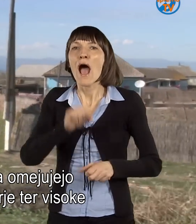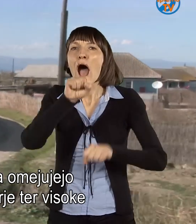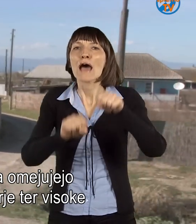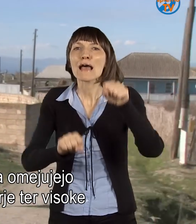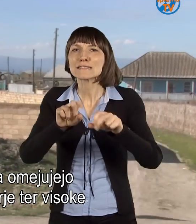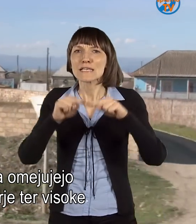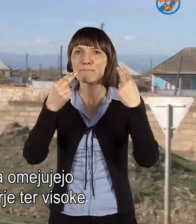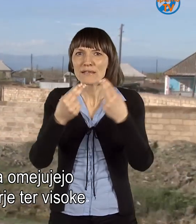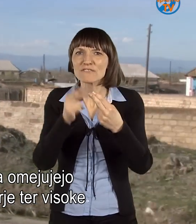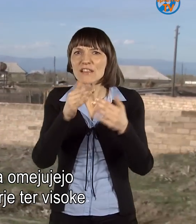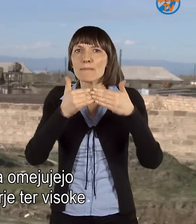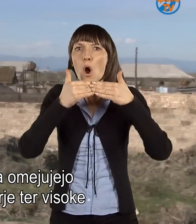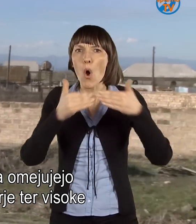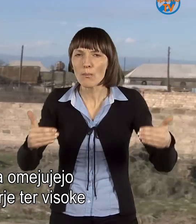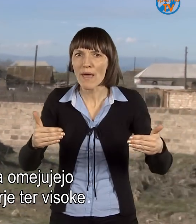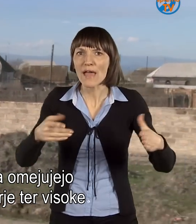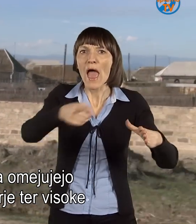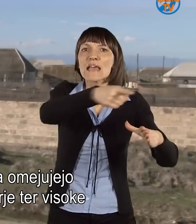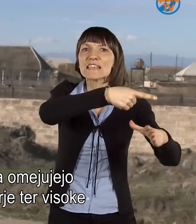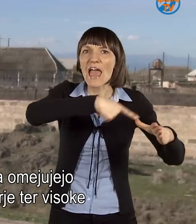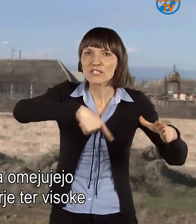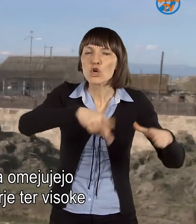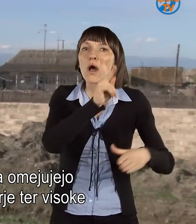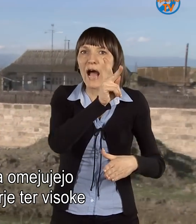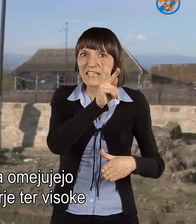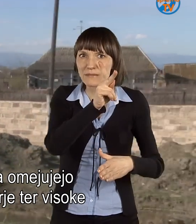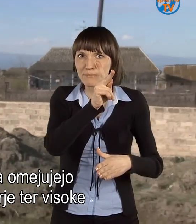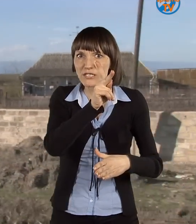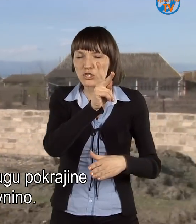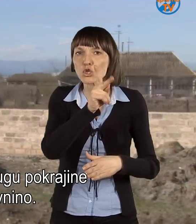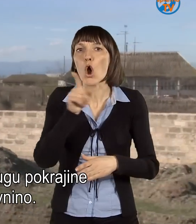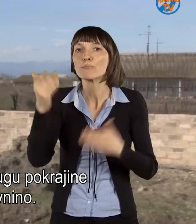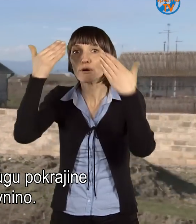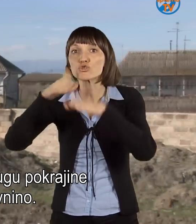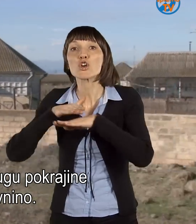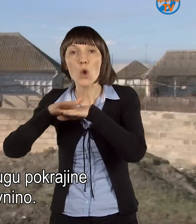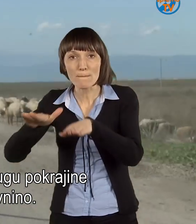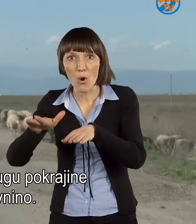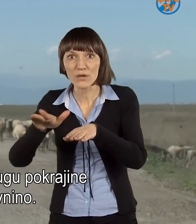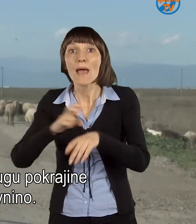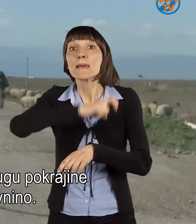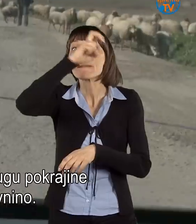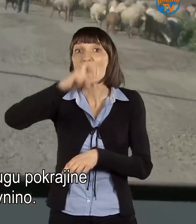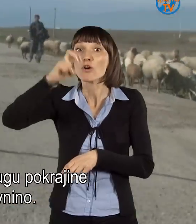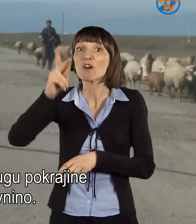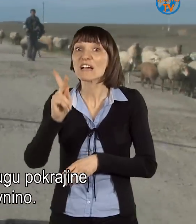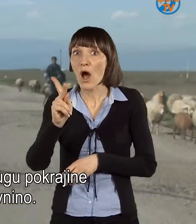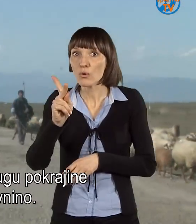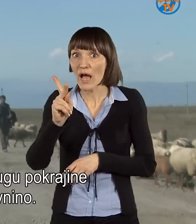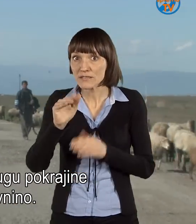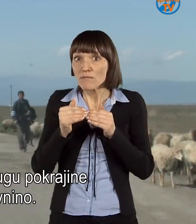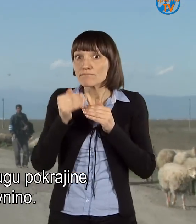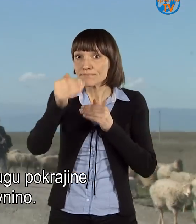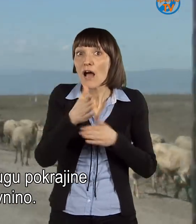Razgiban svet, ki ga omejujejo Kaspijsko in Črno morje ter visoke gore Kavkaza, se na jugu pokrajine spremeni